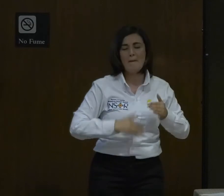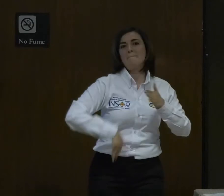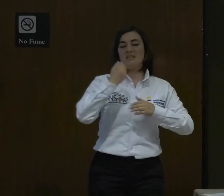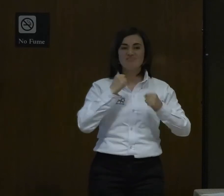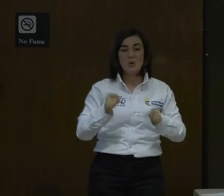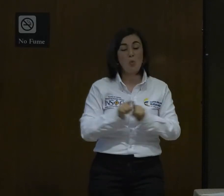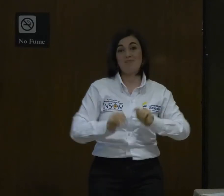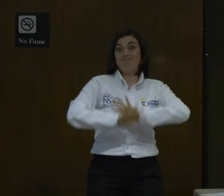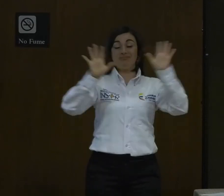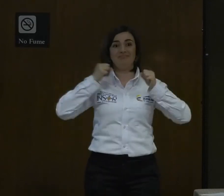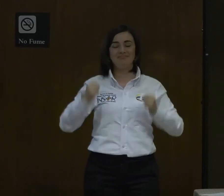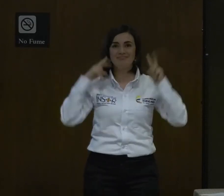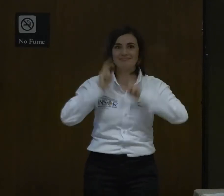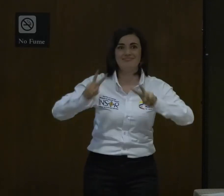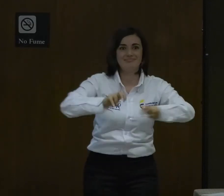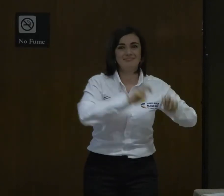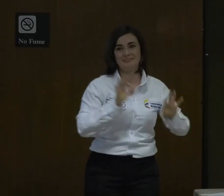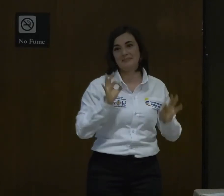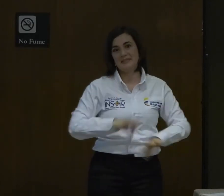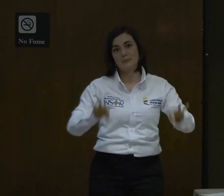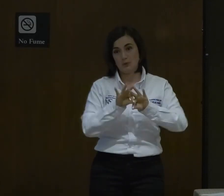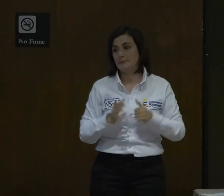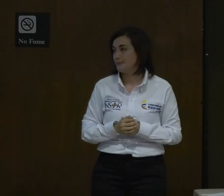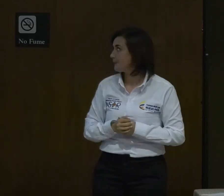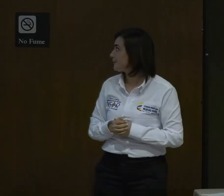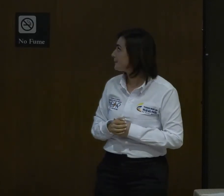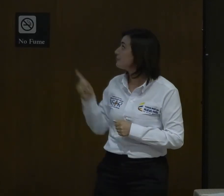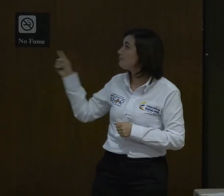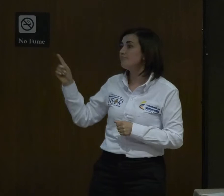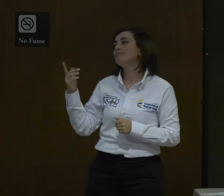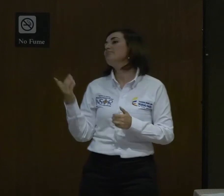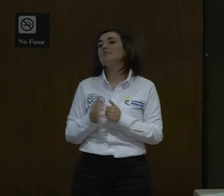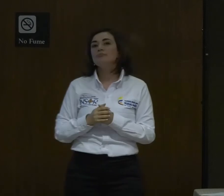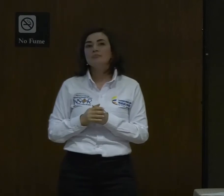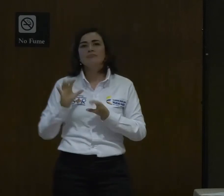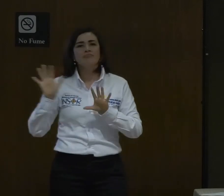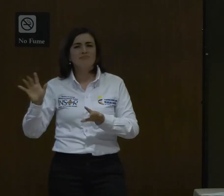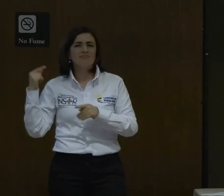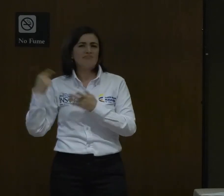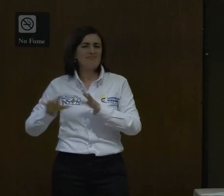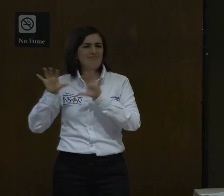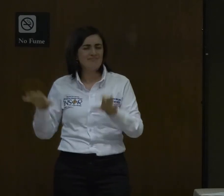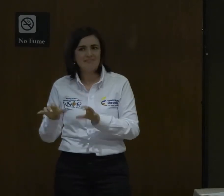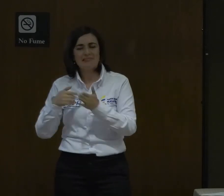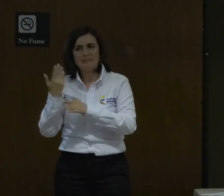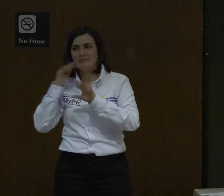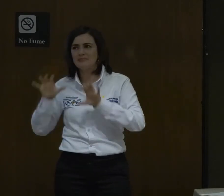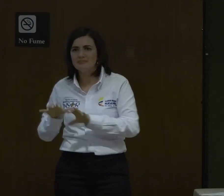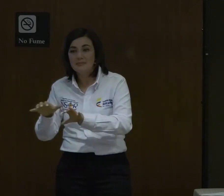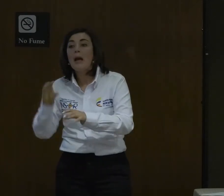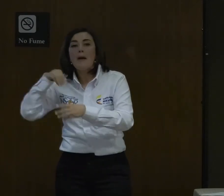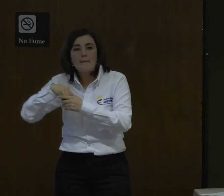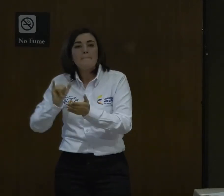Pero a pesar de toda esta actividad, y mucha de esta actividad ocurrió actividad de investigación ocurrió en el